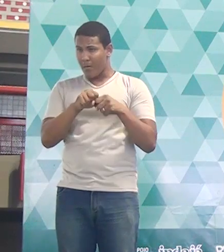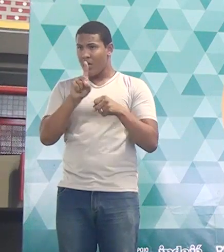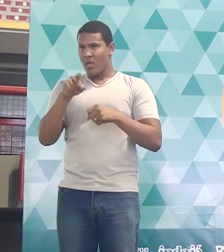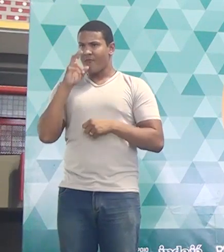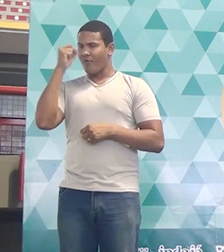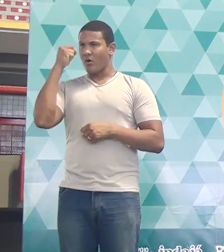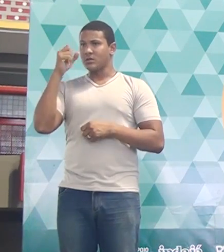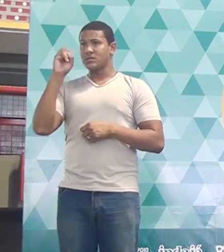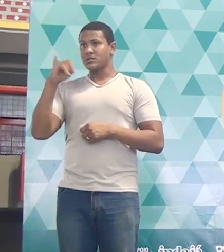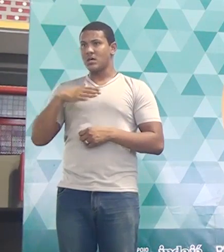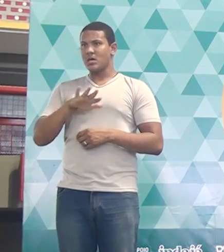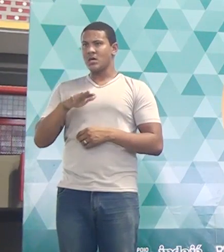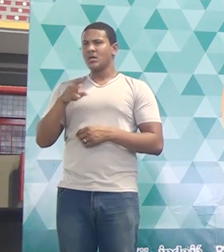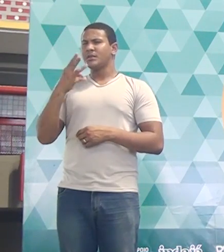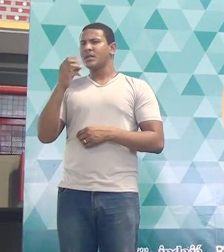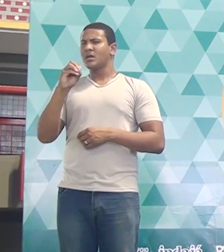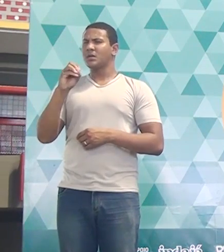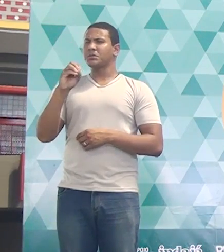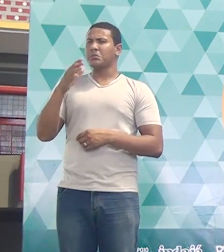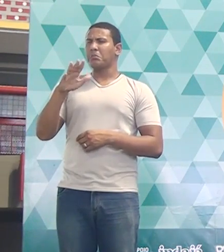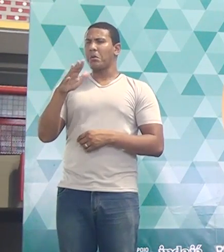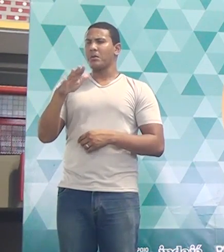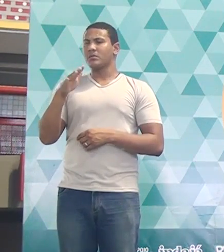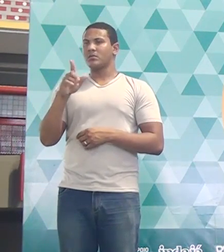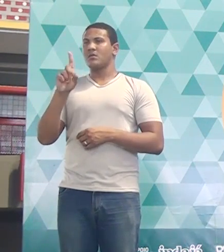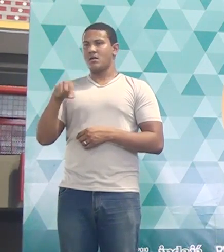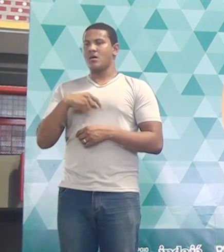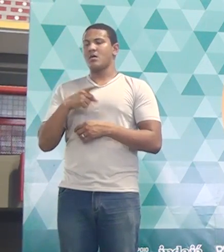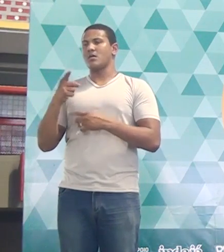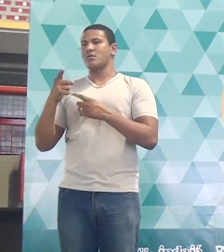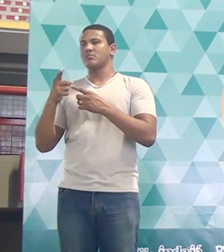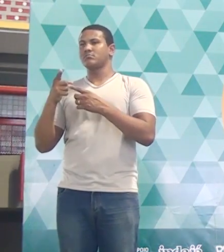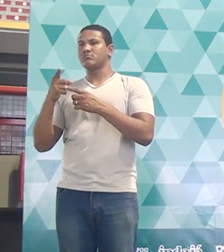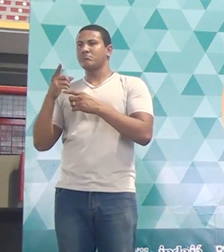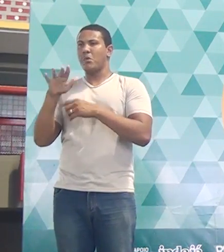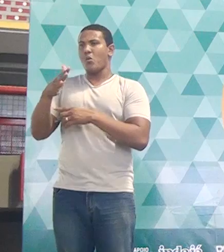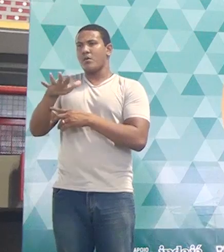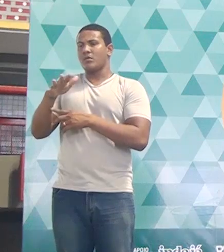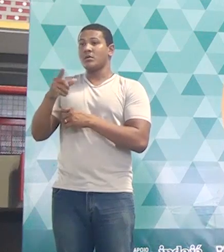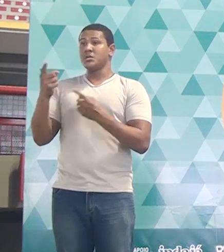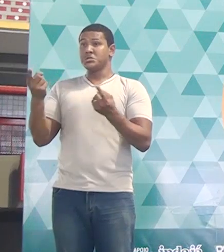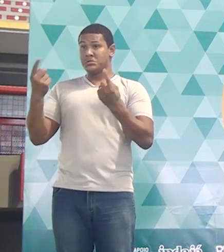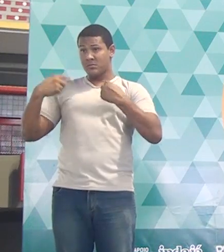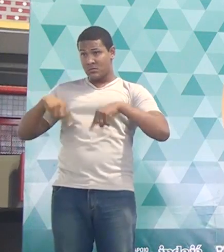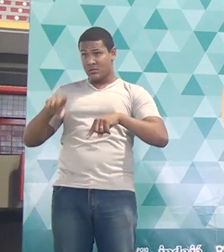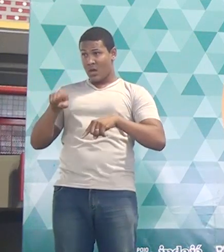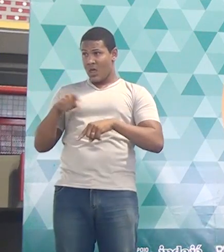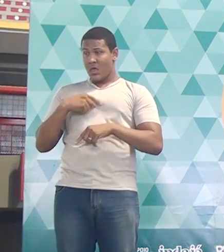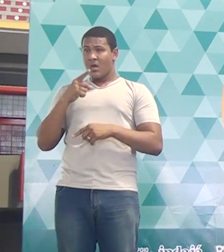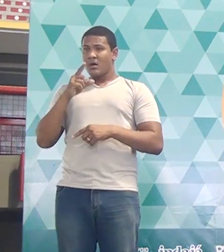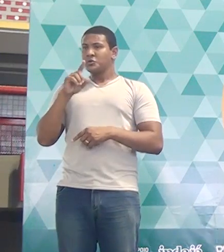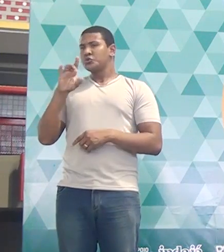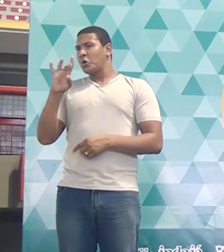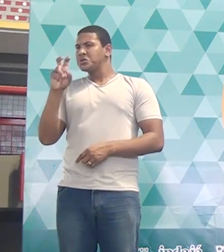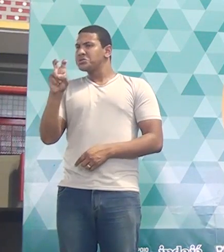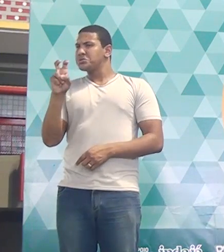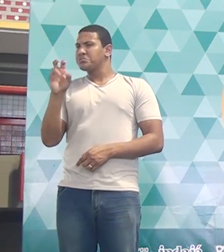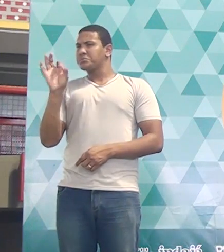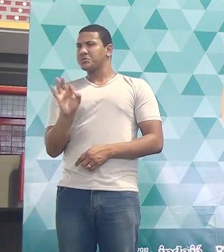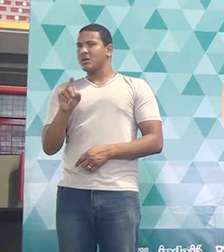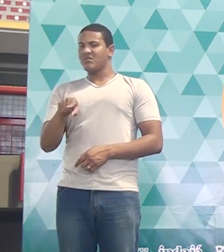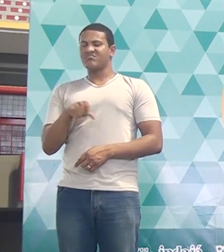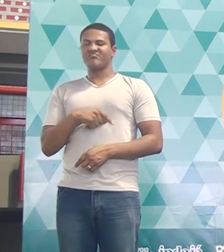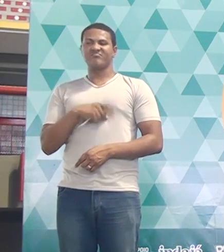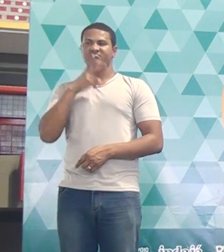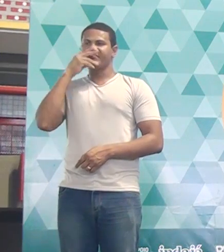moderado. E se ele ficar menor do que 5%, ele é fraco. Tá? De novo, se eu ionizo mais da